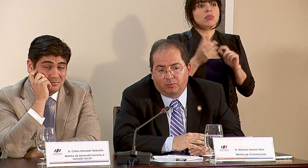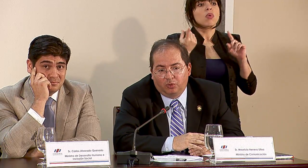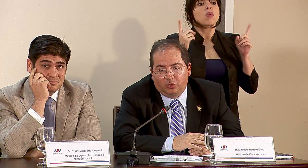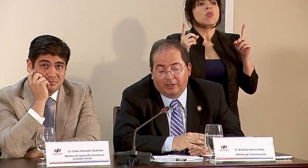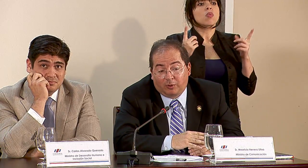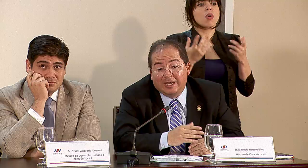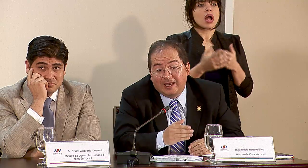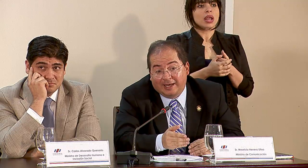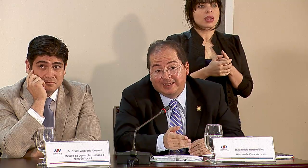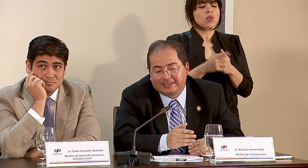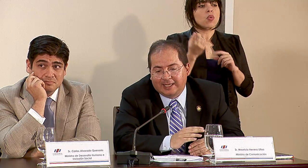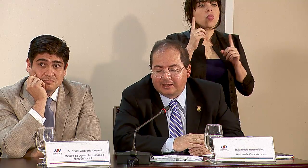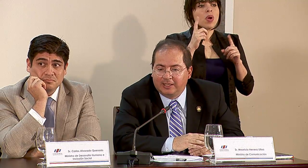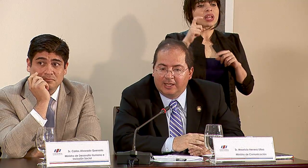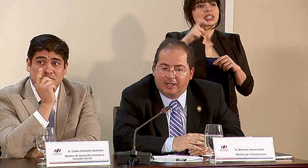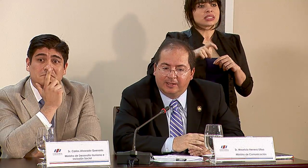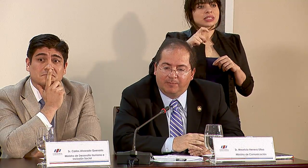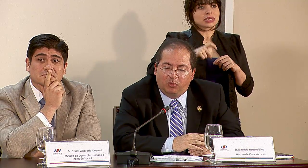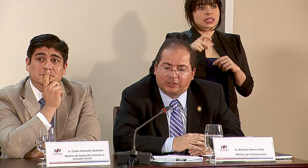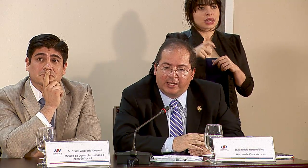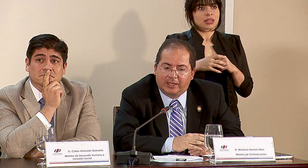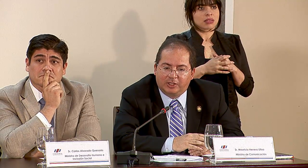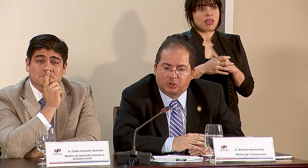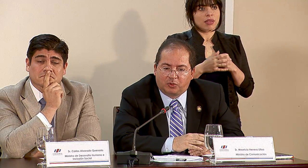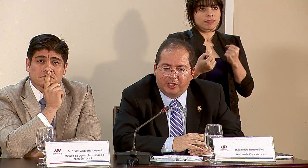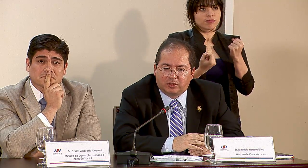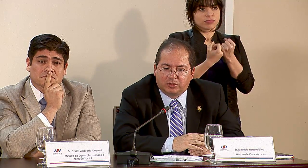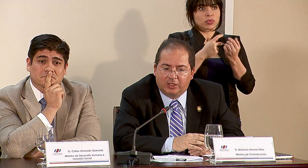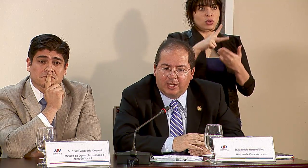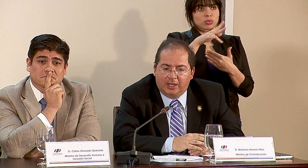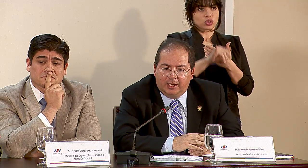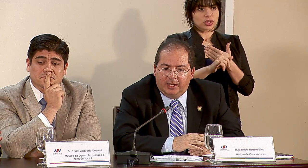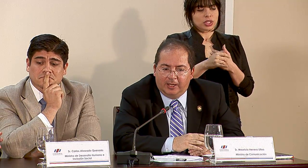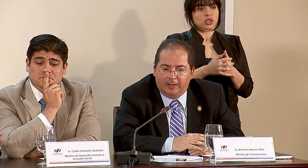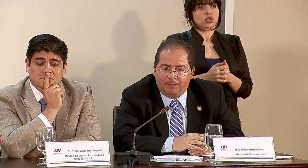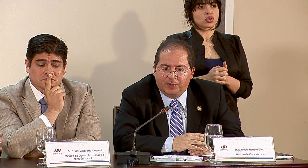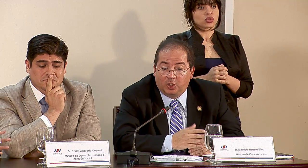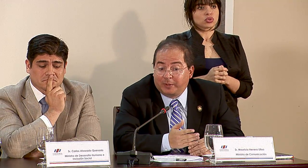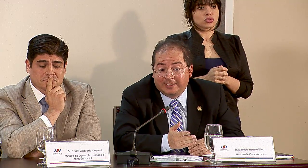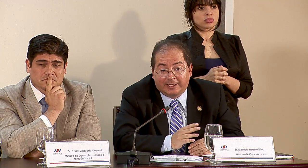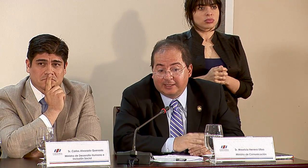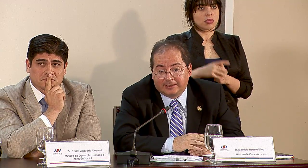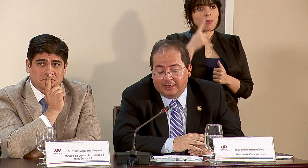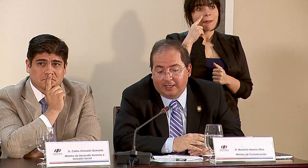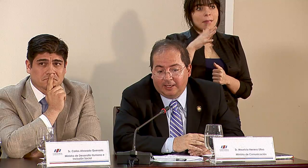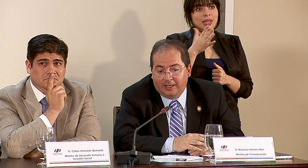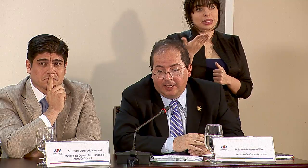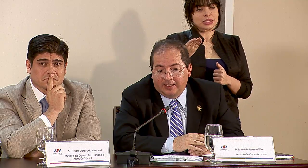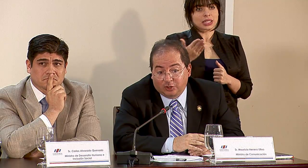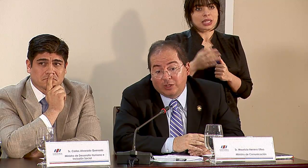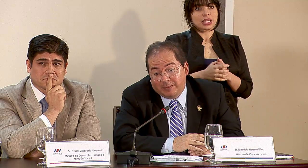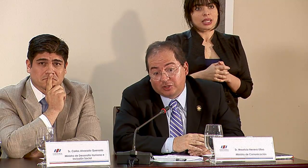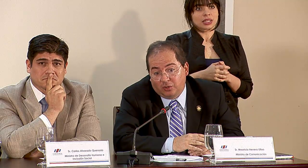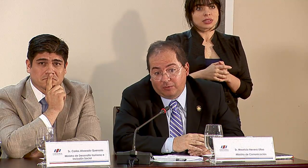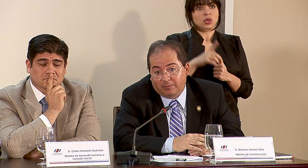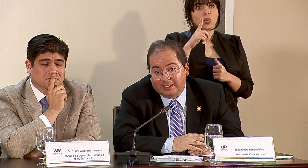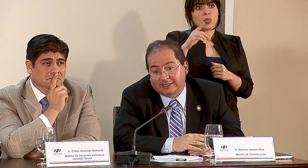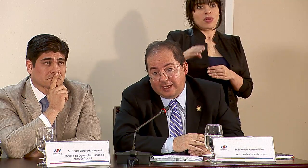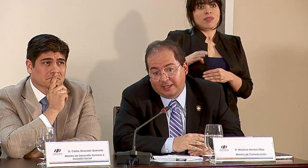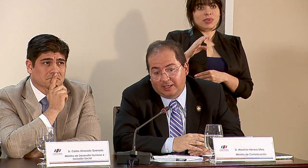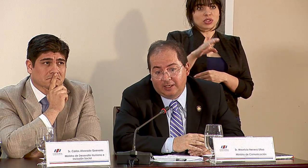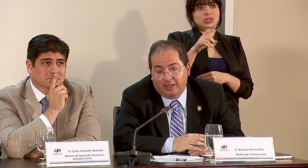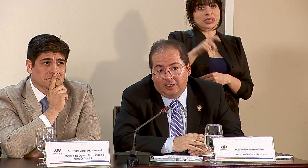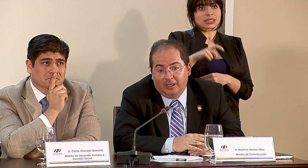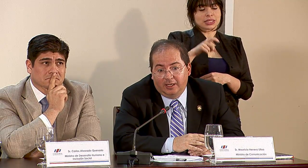es la necesidad de impulsar esos proyectos y nos parece que es una inversión